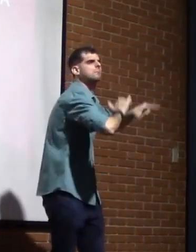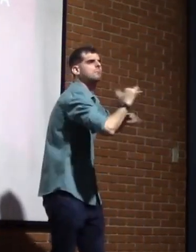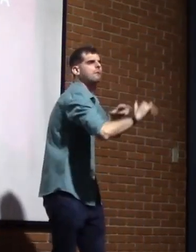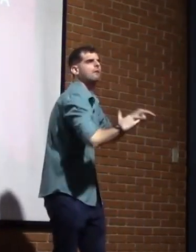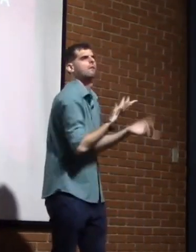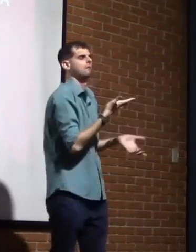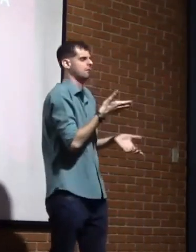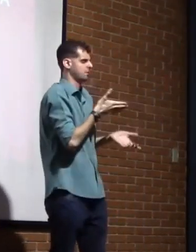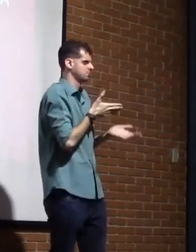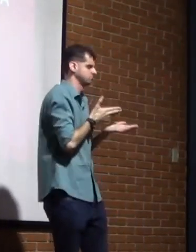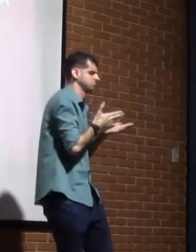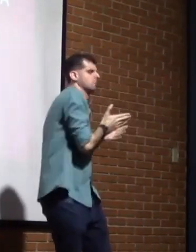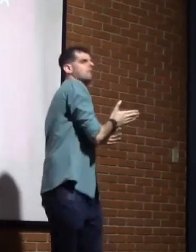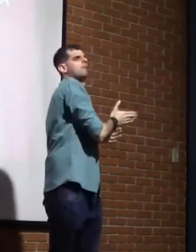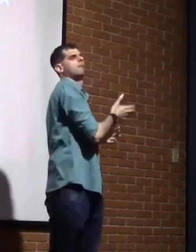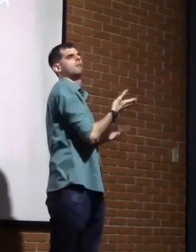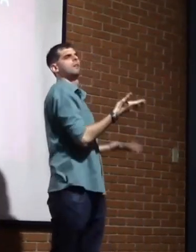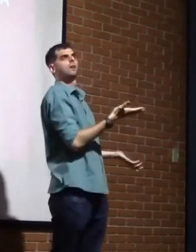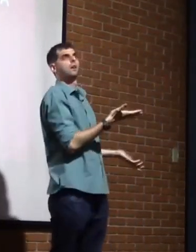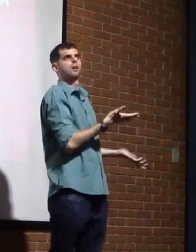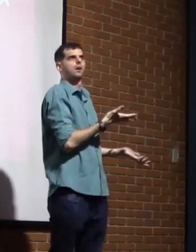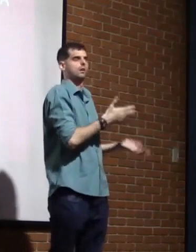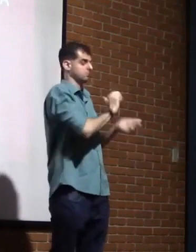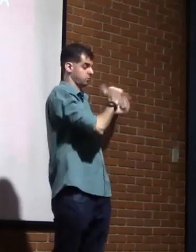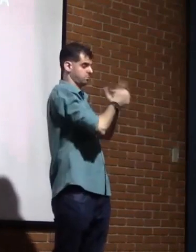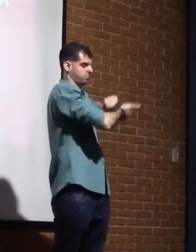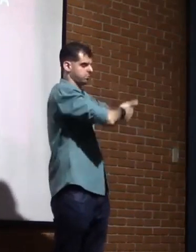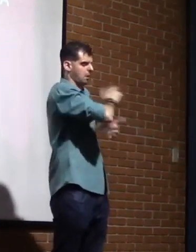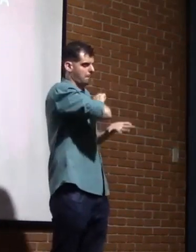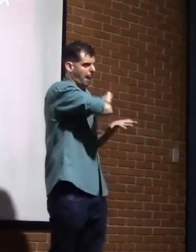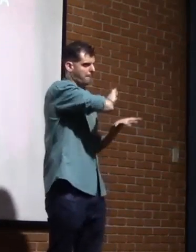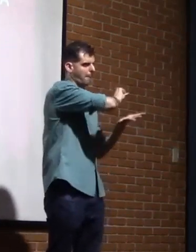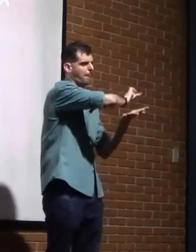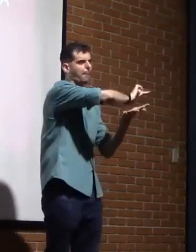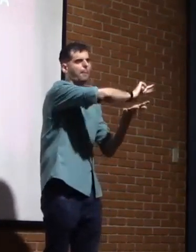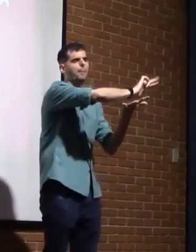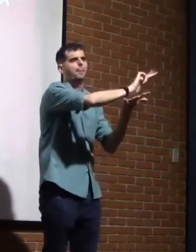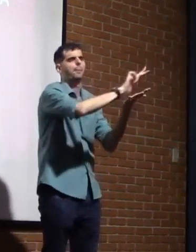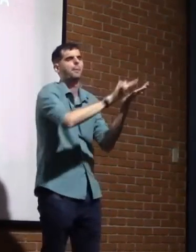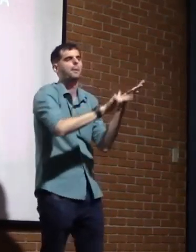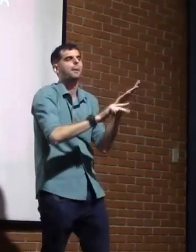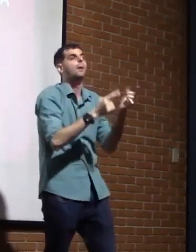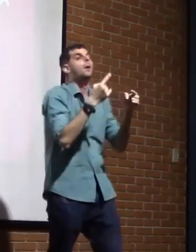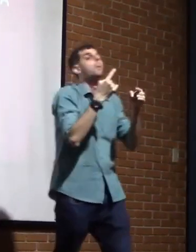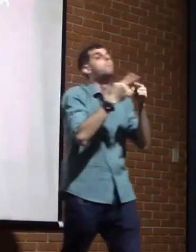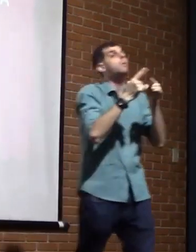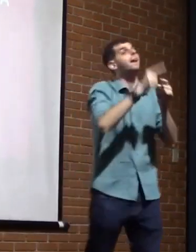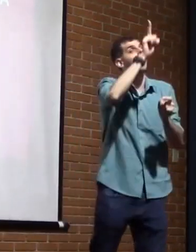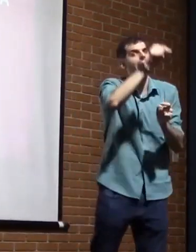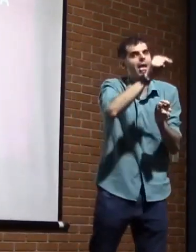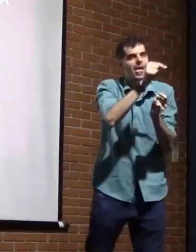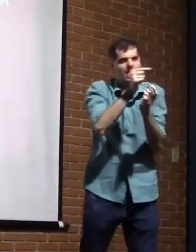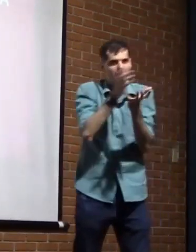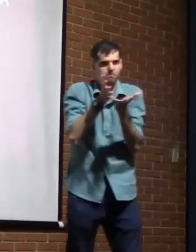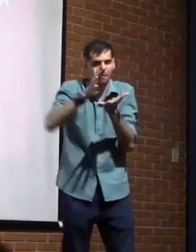área da saúde, a área educacional, a área do trabalho, as questões de adaptações, essas muitas áreas, né?